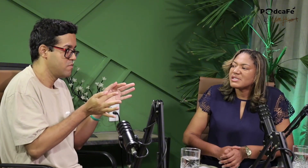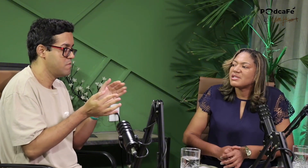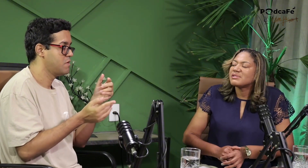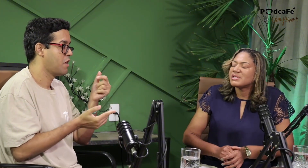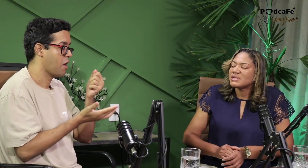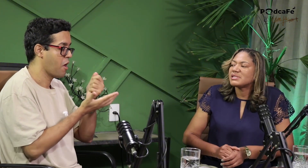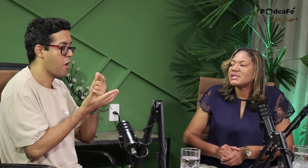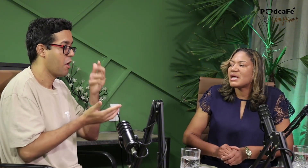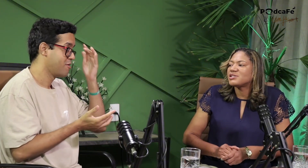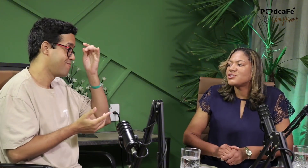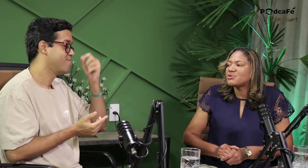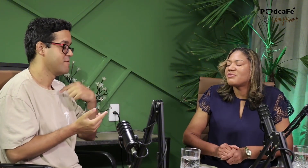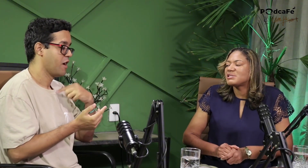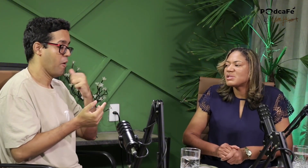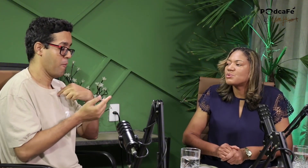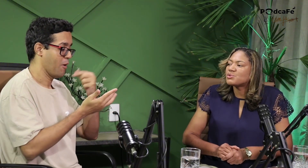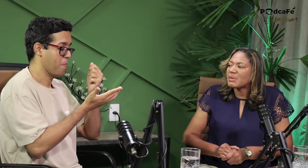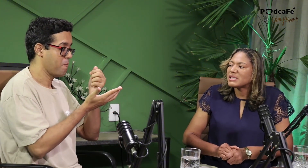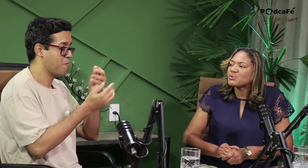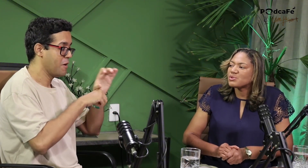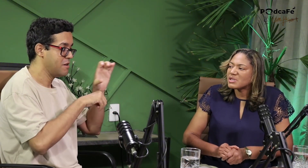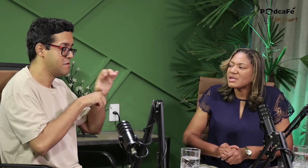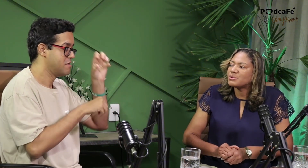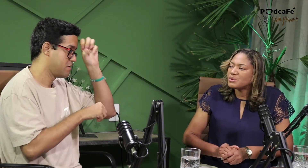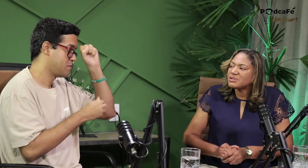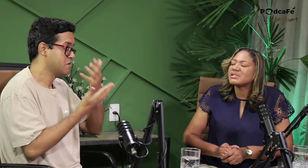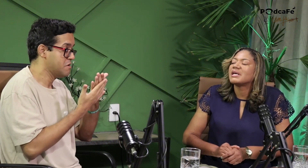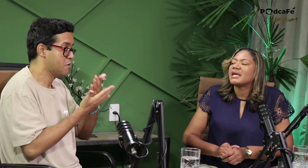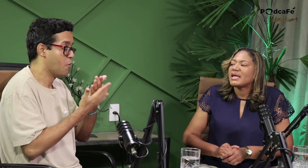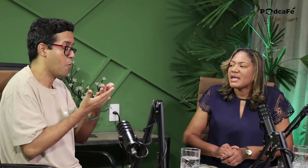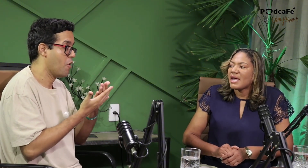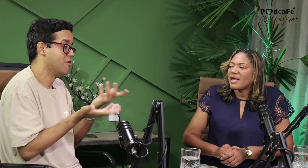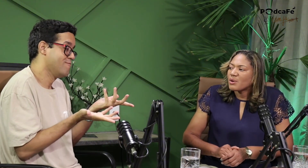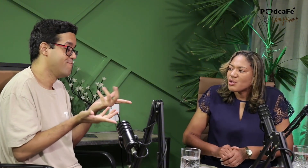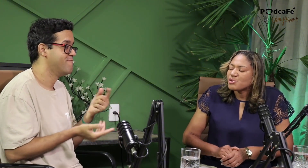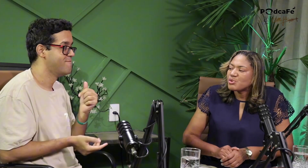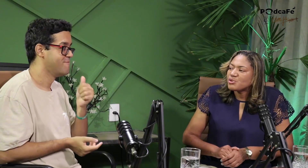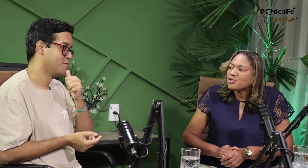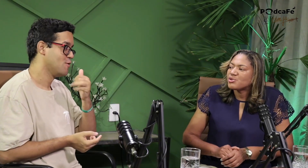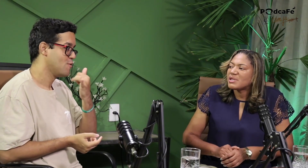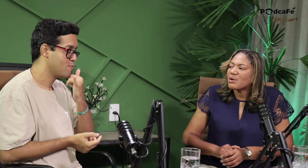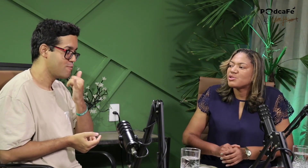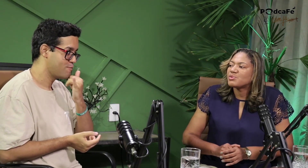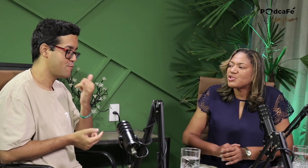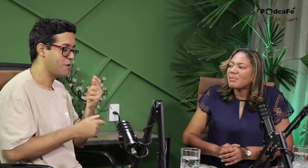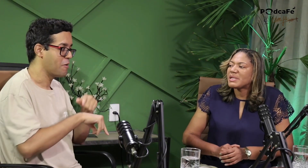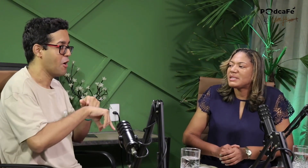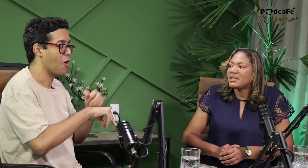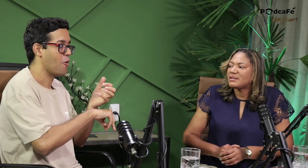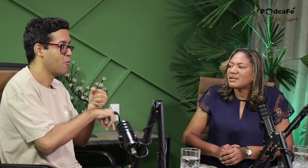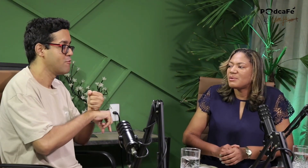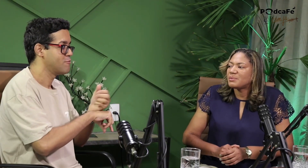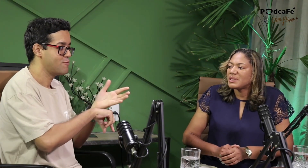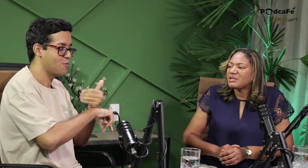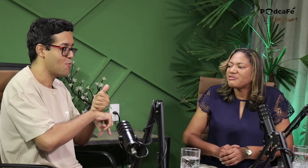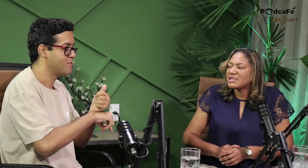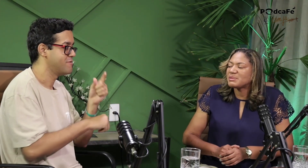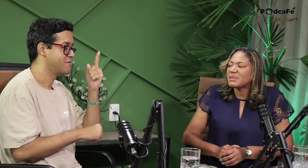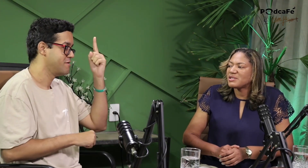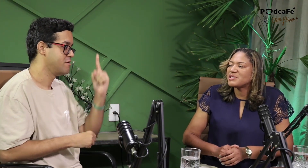problemas financeiros, então assim a gente não faz mais cursos gratuitos. Eu gosto muito de estudar, gosto muito de aprender,